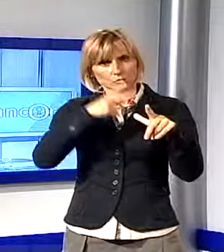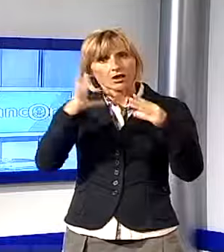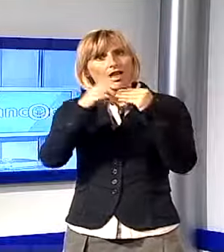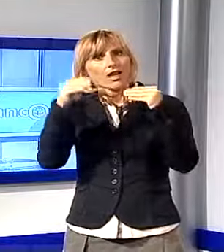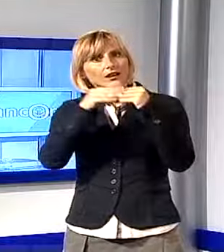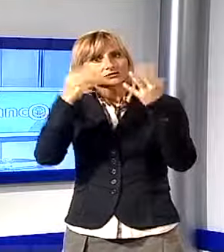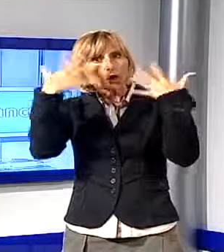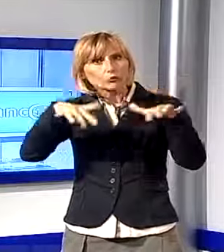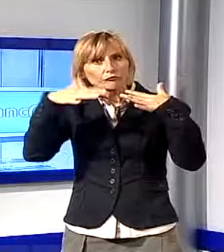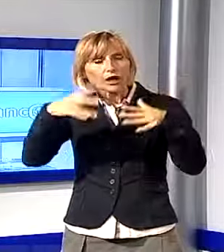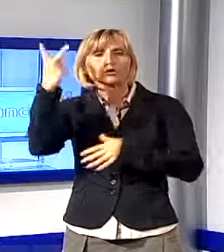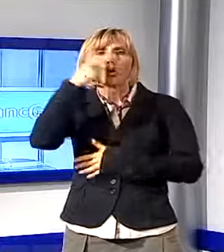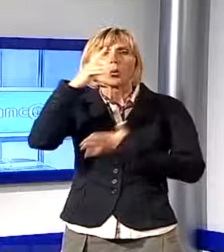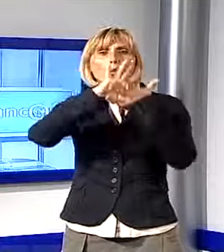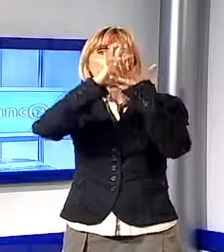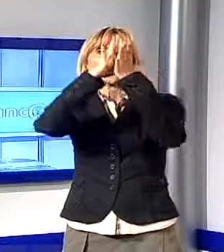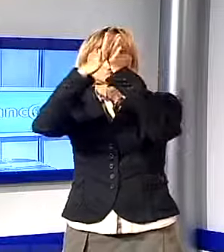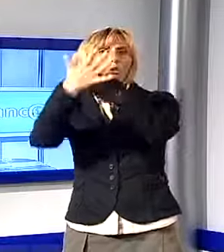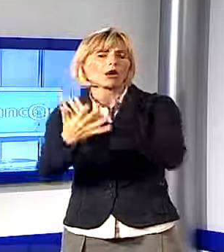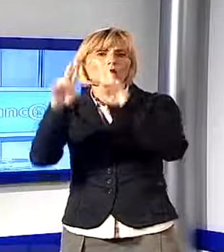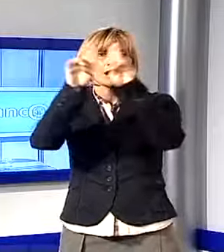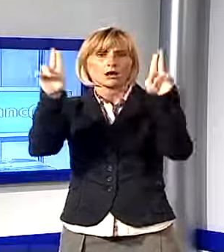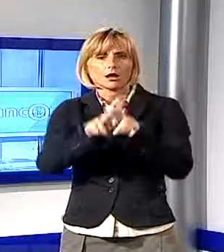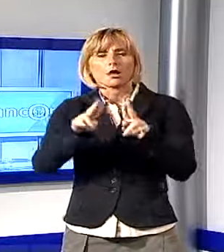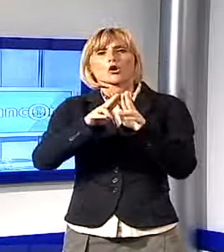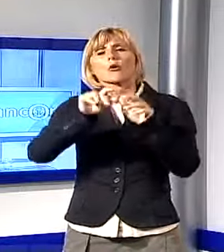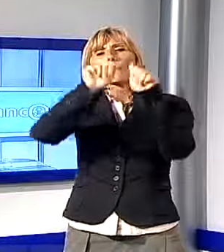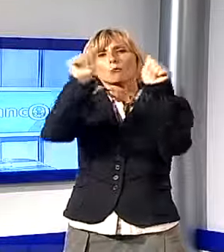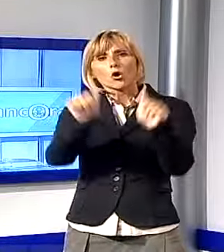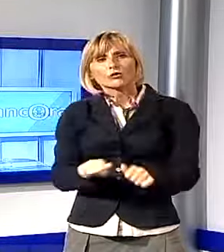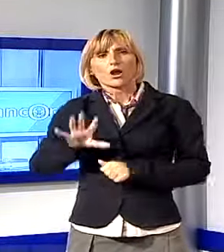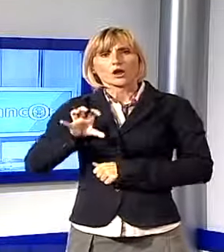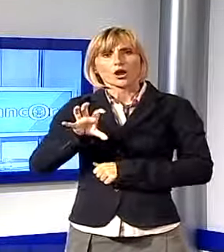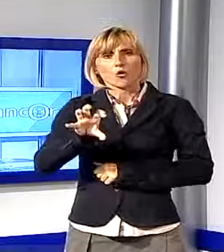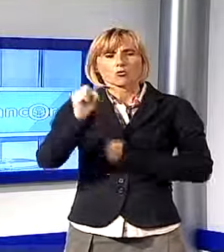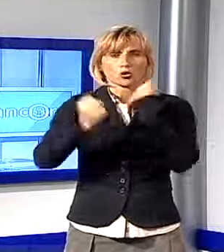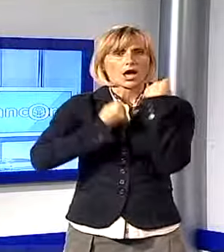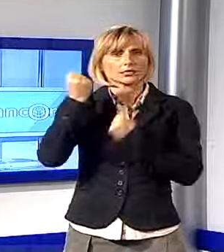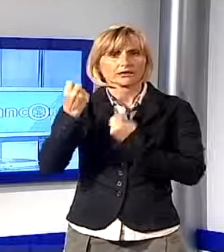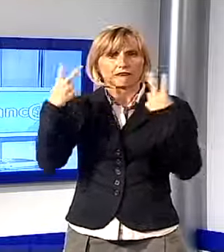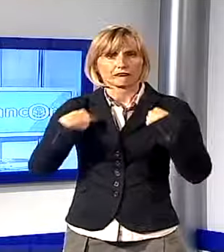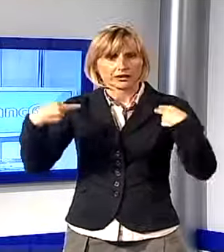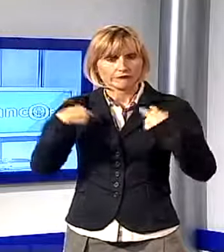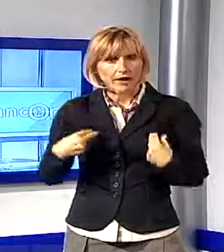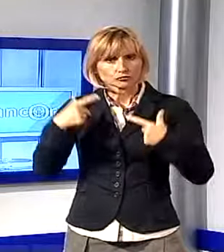fa di Lucca a livello internazionale un modello di recupero attivo e vivace di una città